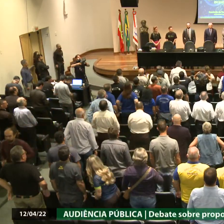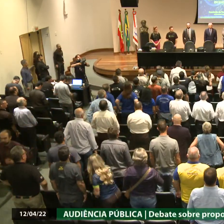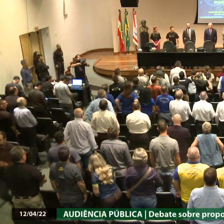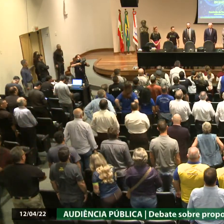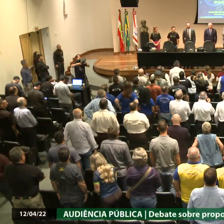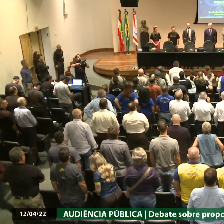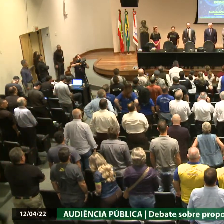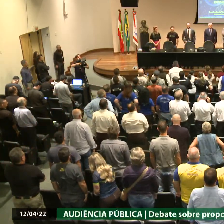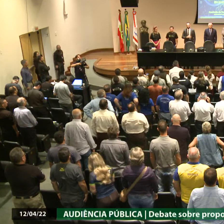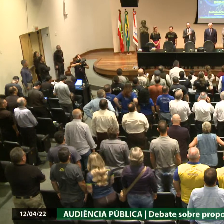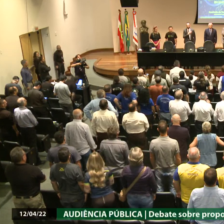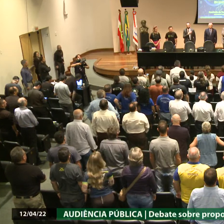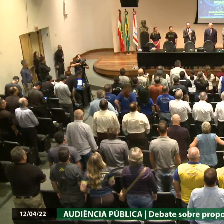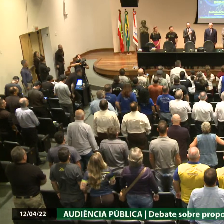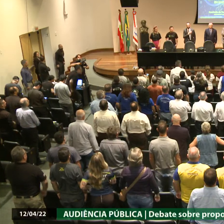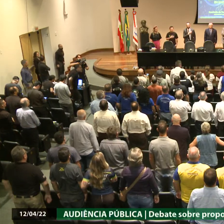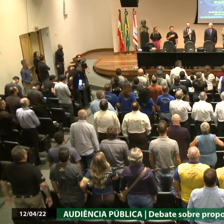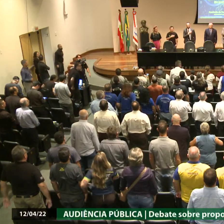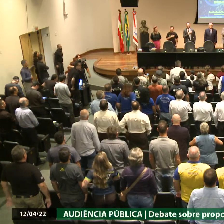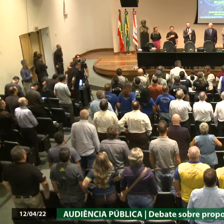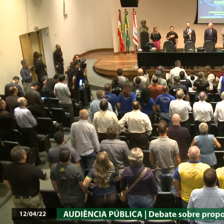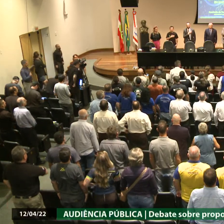E aí